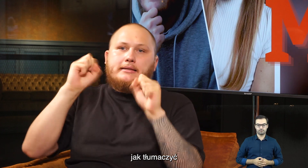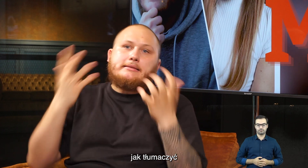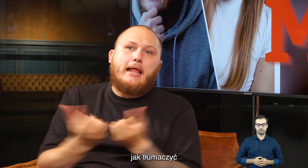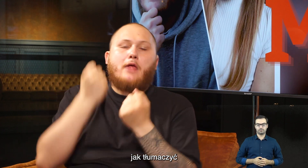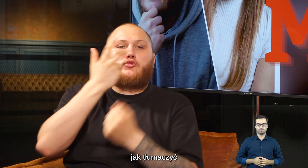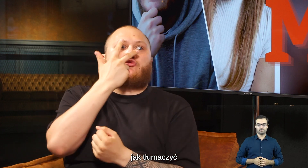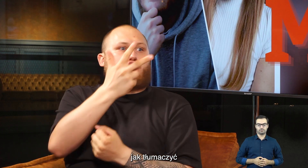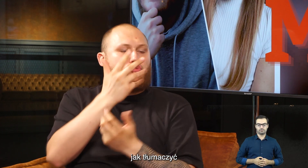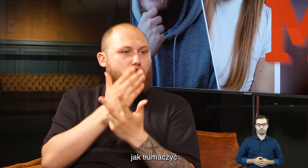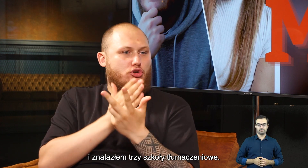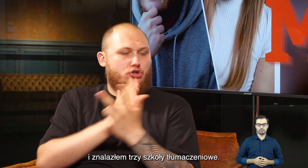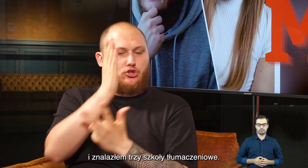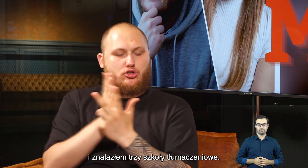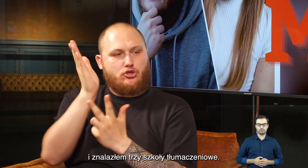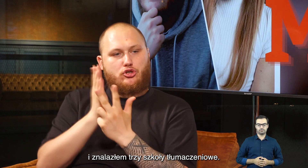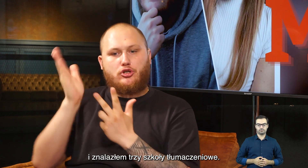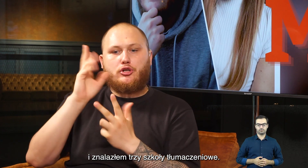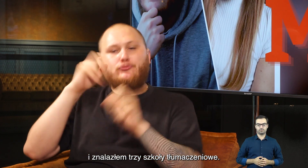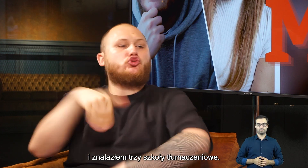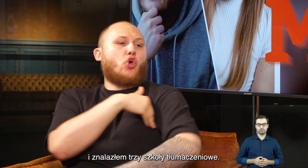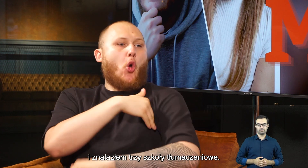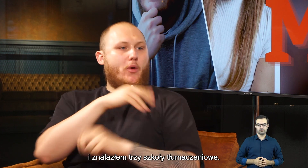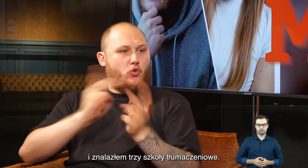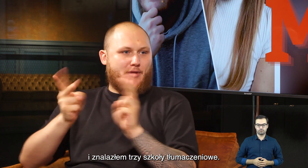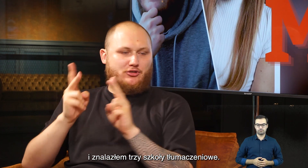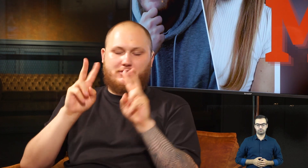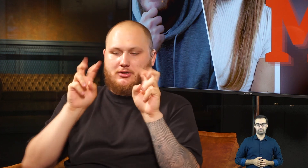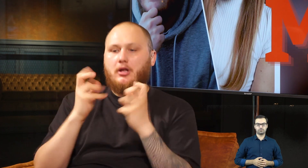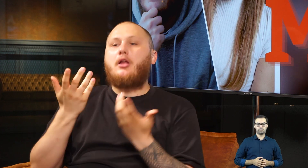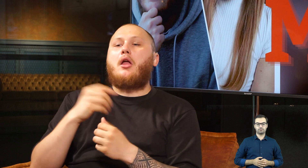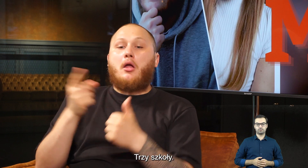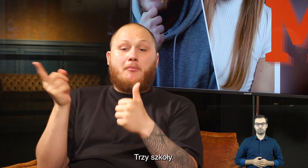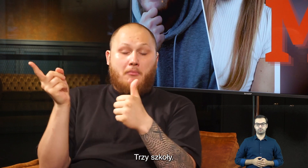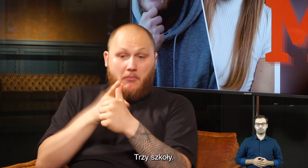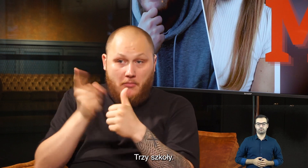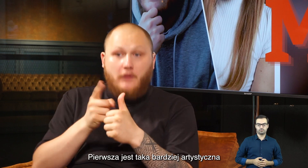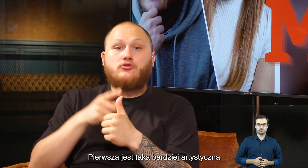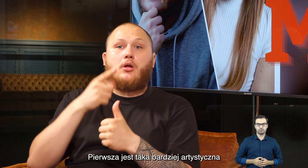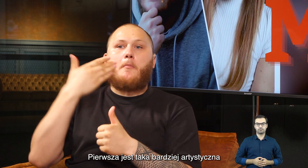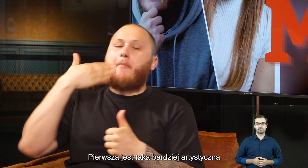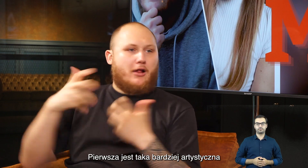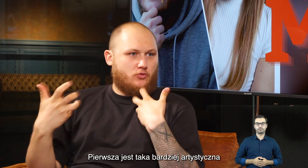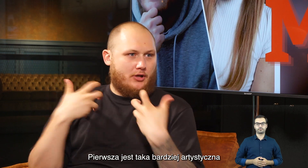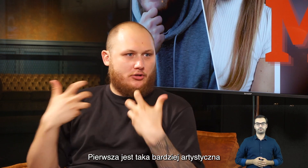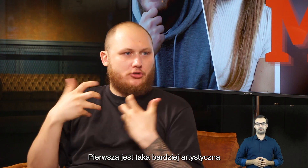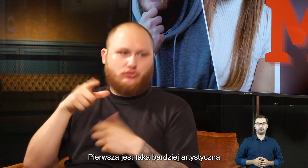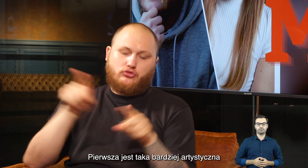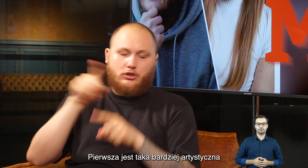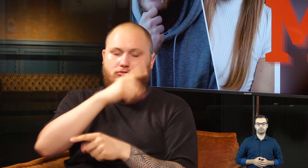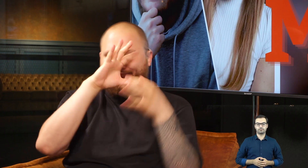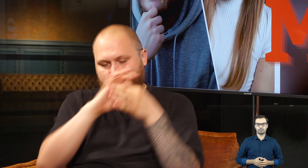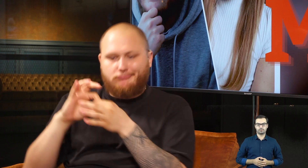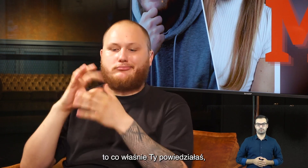analizowałem, uczyłem się, jak tłumaczyć, i znalazłem trzy szkoły tłumaczeniowe, powiedzmy, trzy szkoły. Pierwsza jest